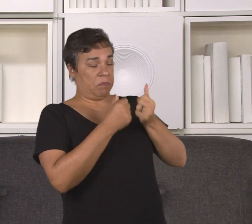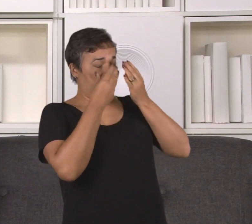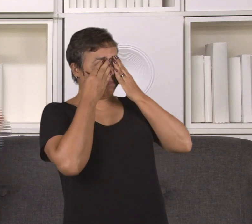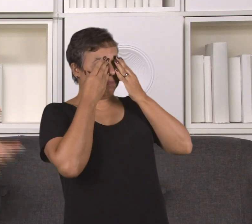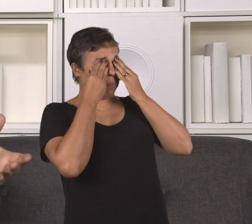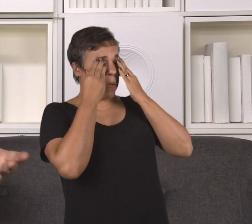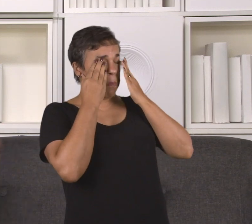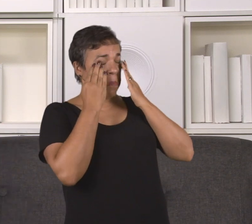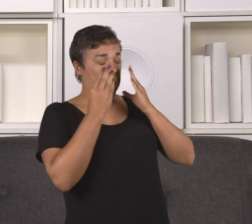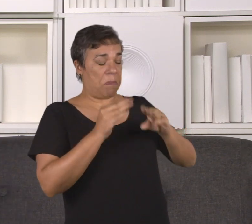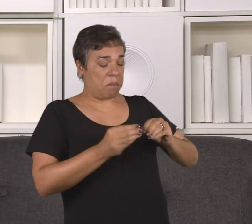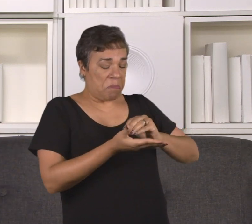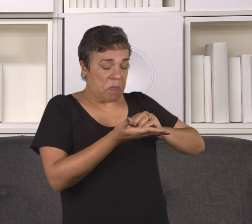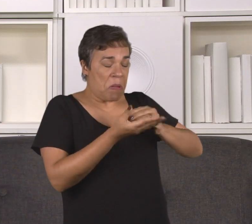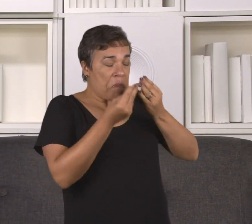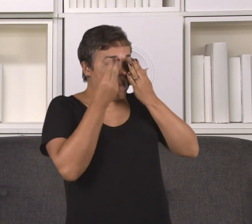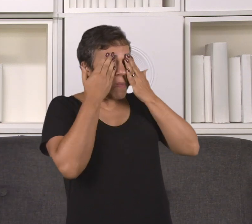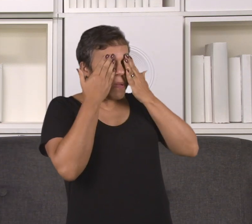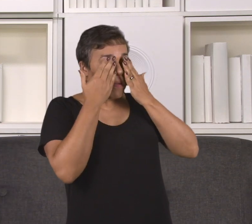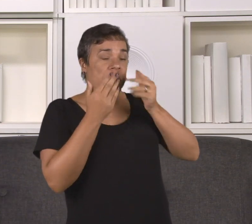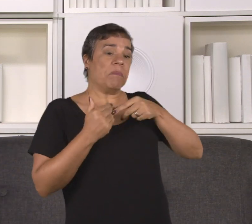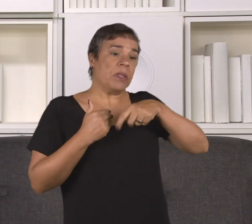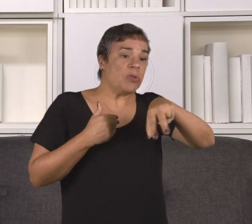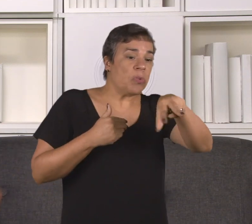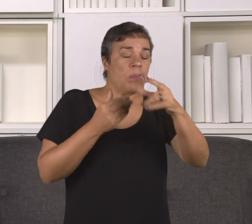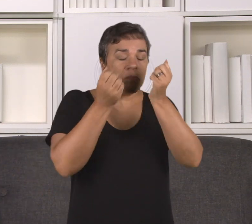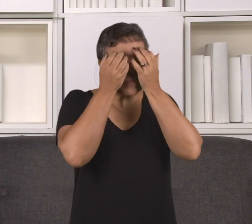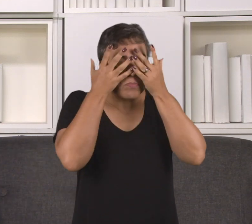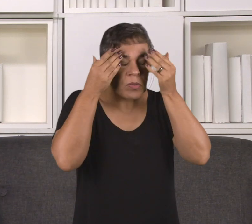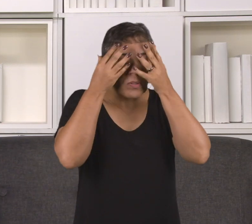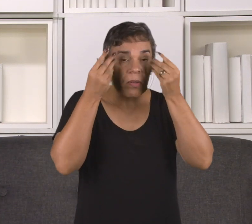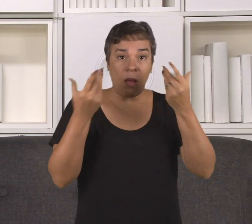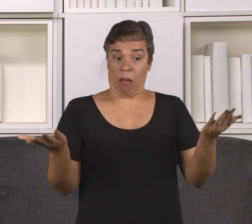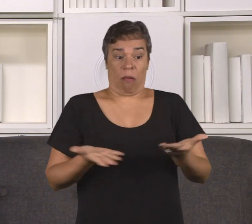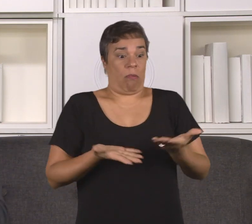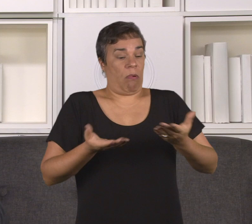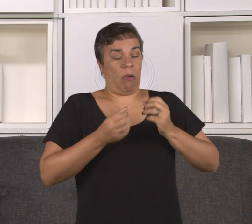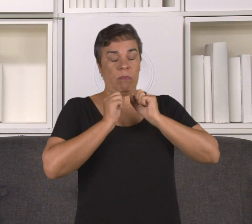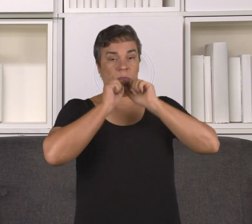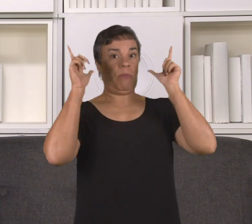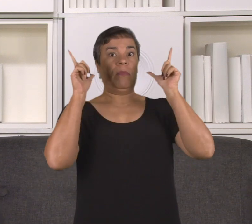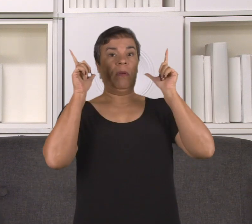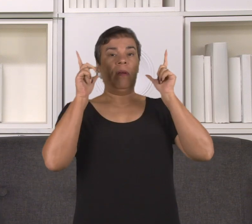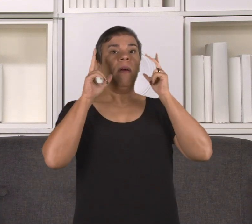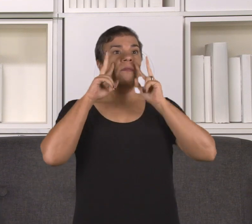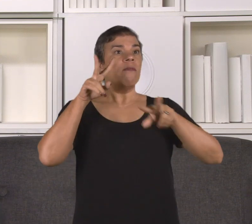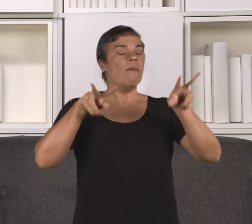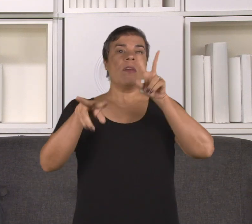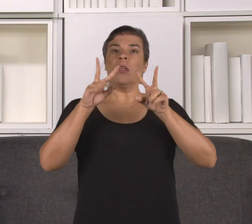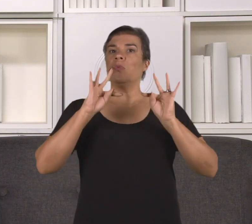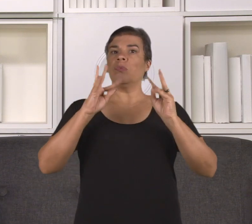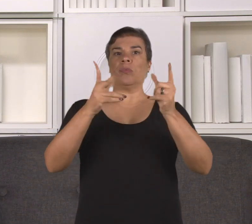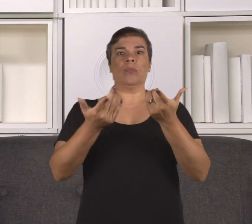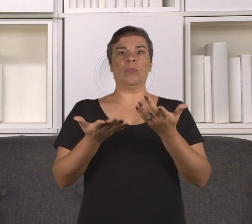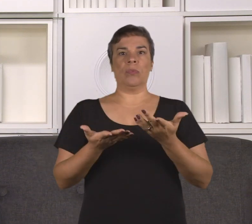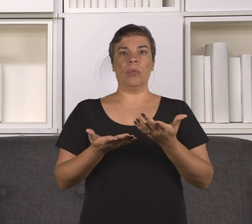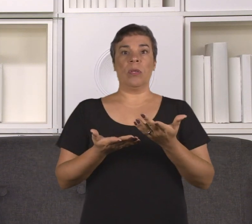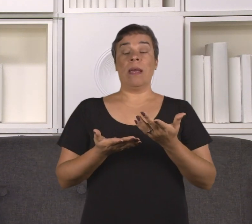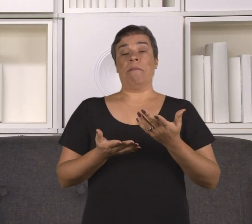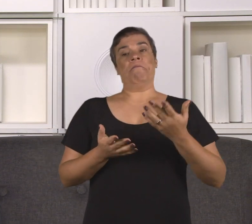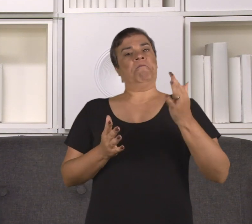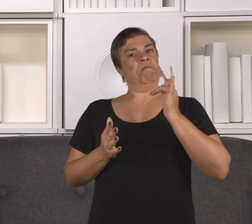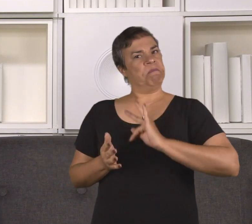lama nos meus olhos, me mandou ao tanque de Siloé, eu lavei os meus olhos e agora eu vejo. E então